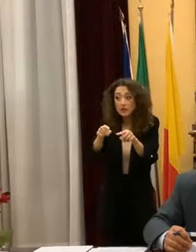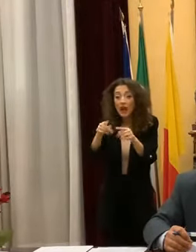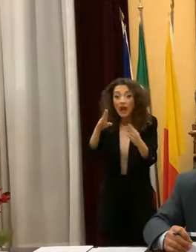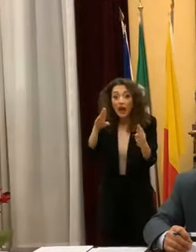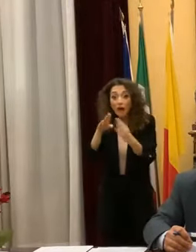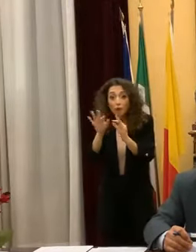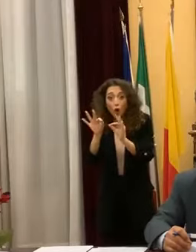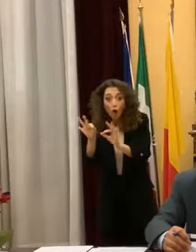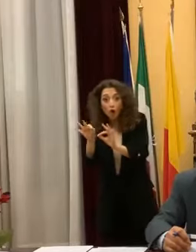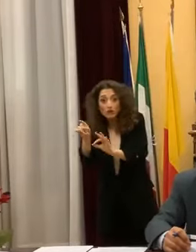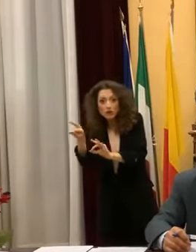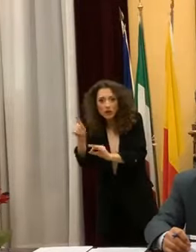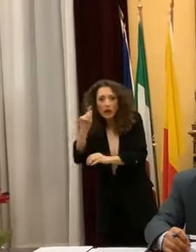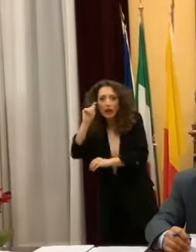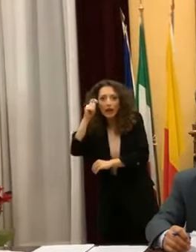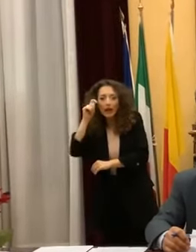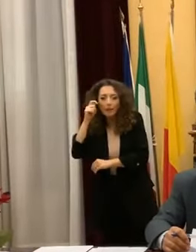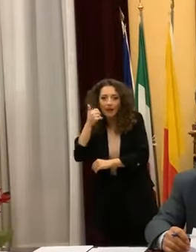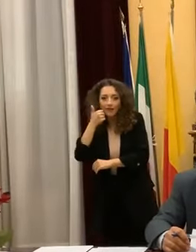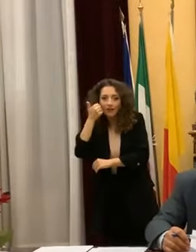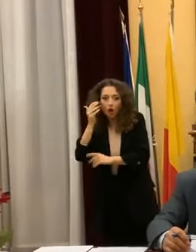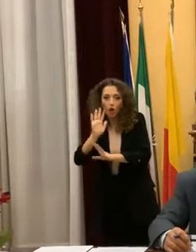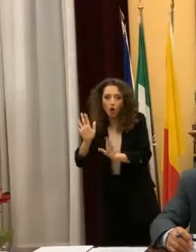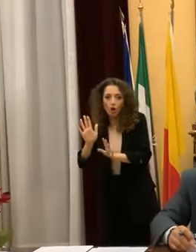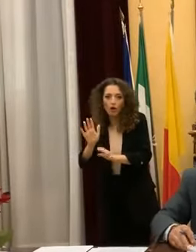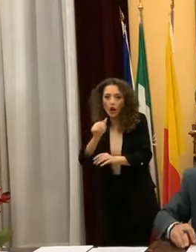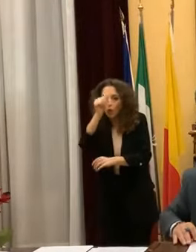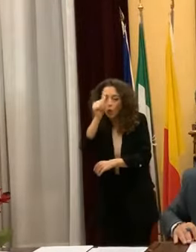ruoli non agisce.